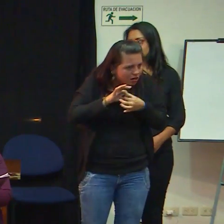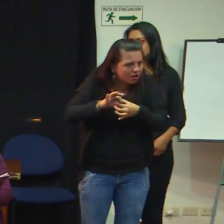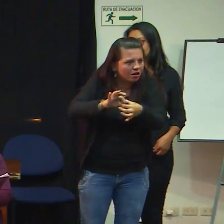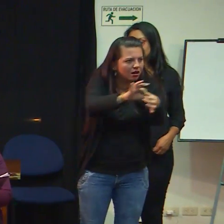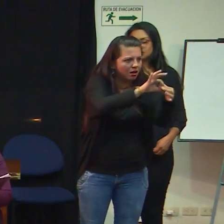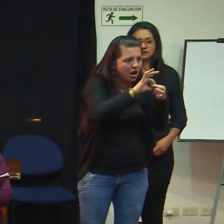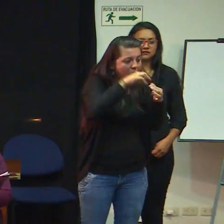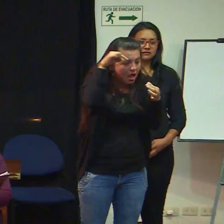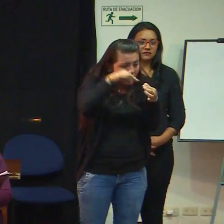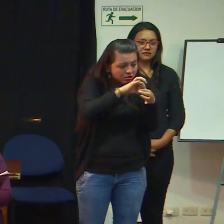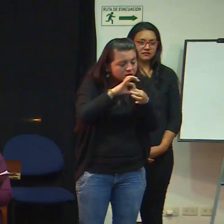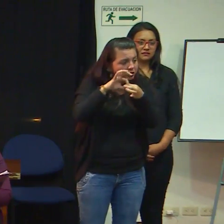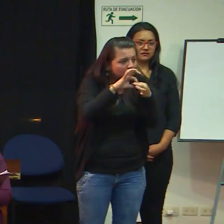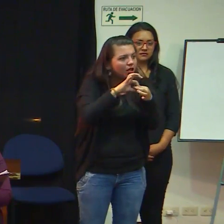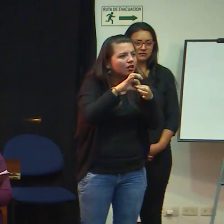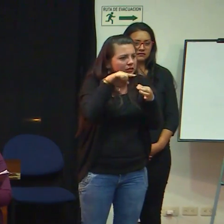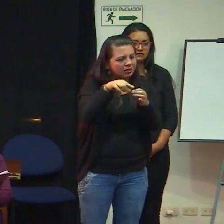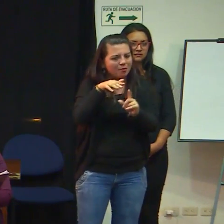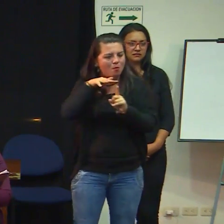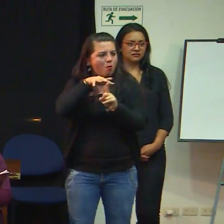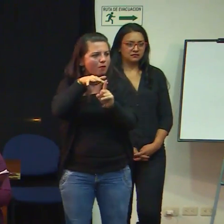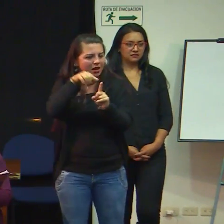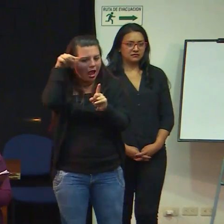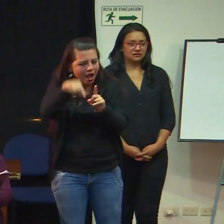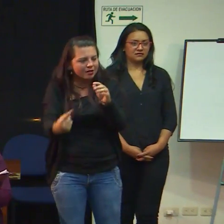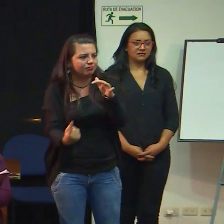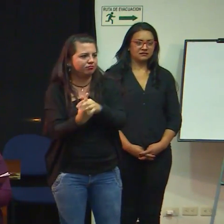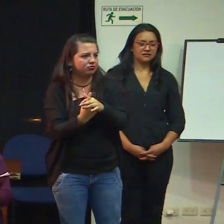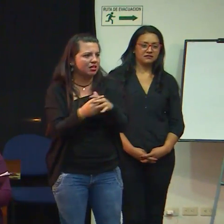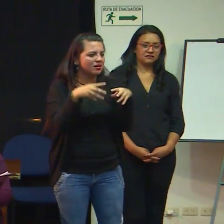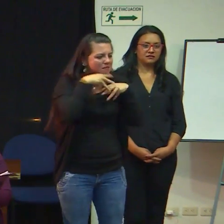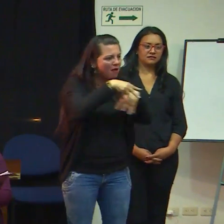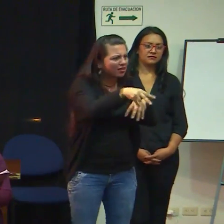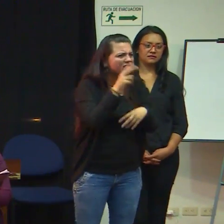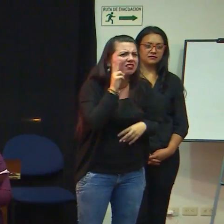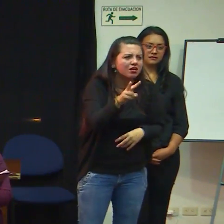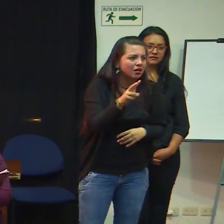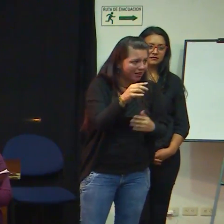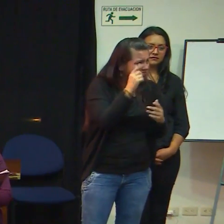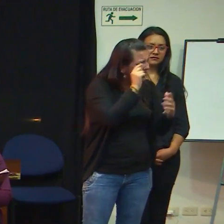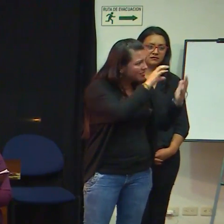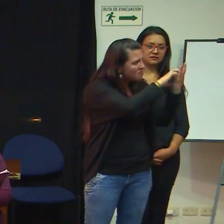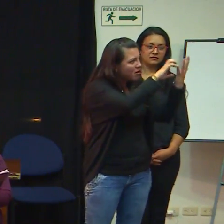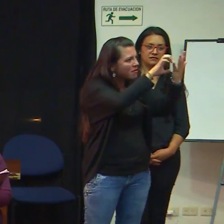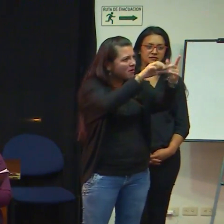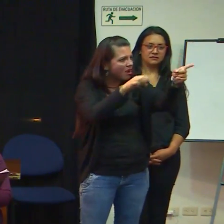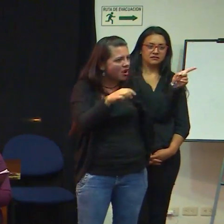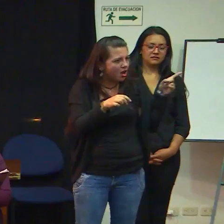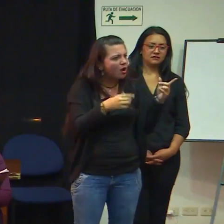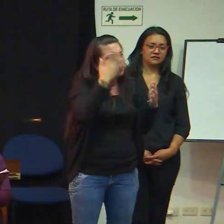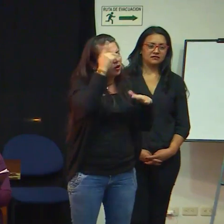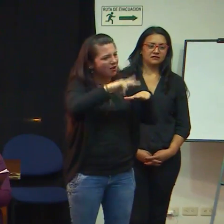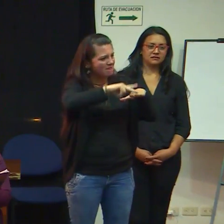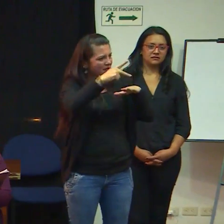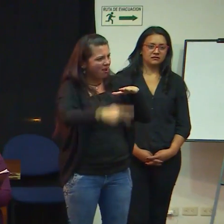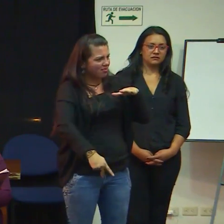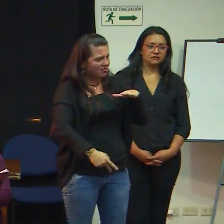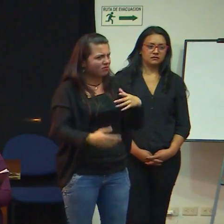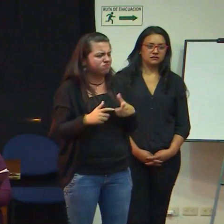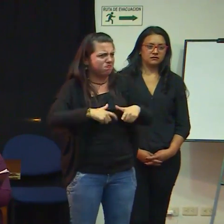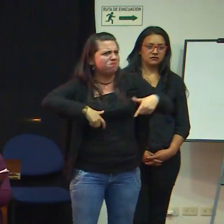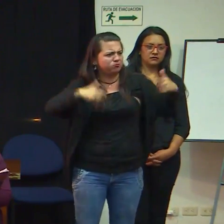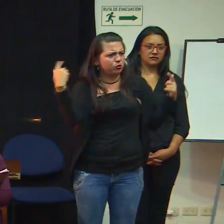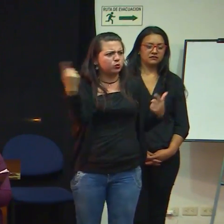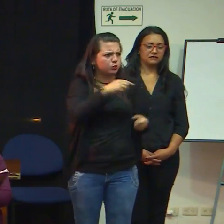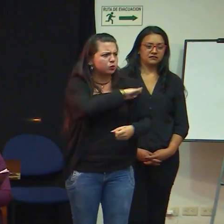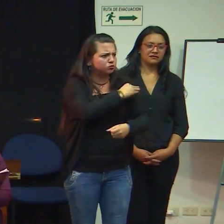esa unidad sea en esas movilizaciones y esas marchas que vemos en esos dibujos, ¿sí? ¿Por qué la MANE fue tan grande? Concreto,